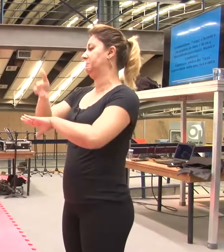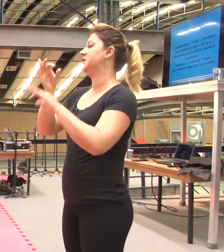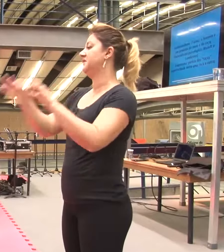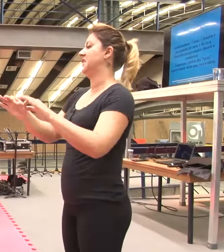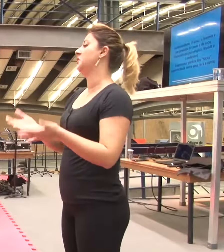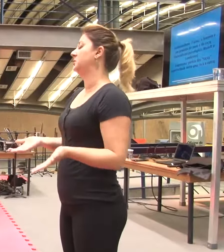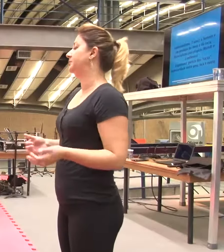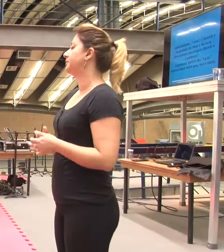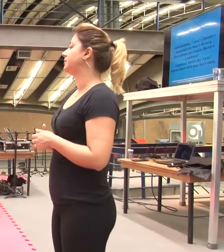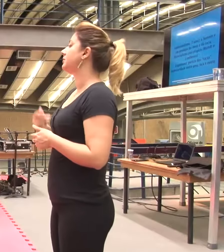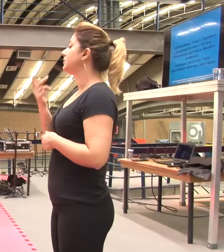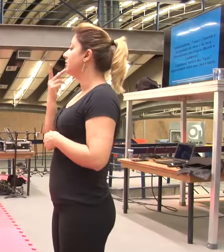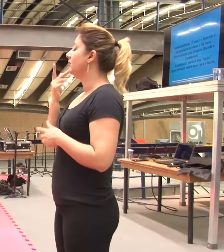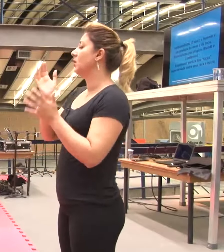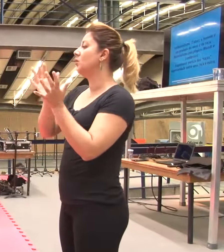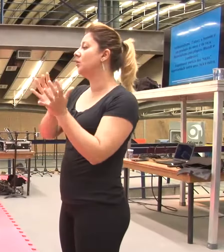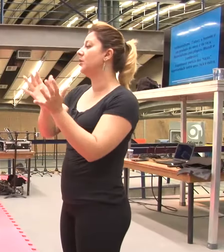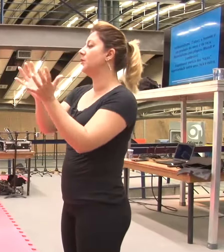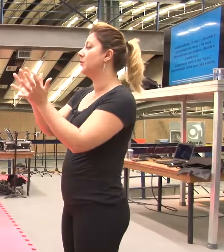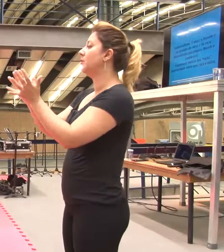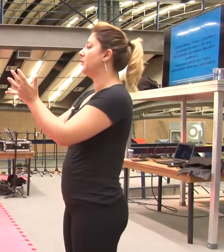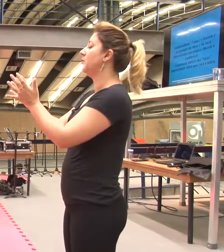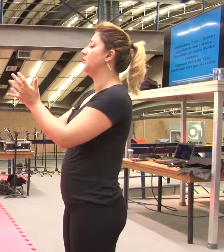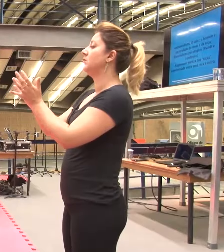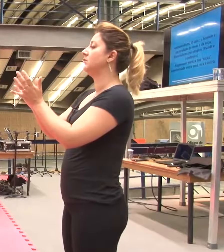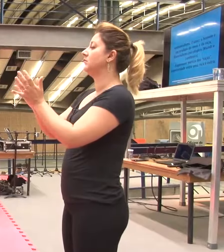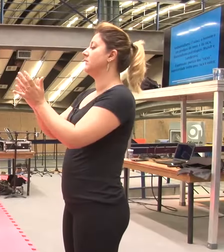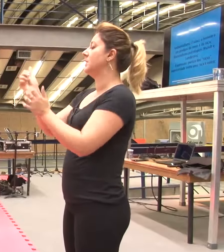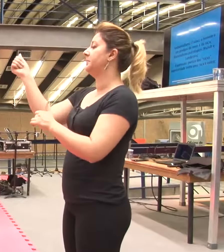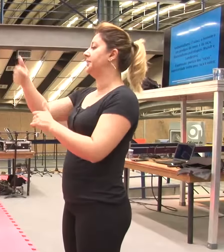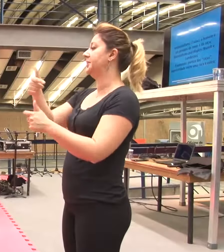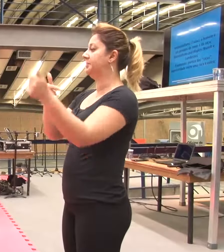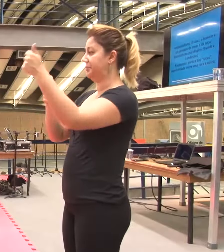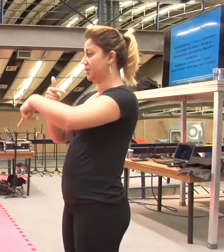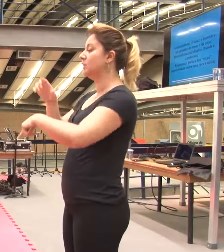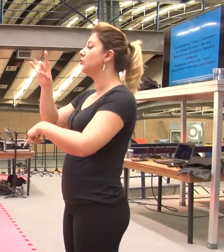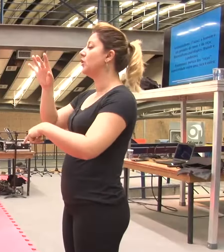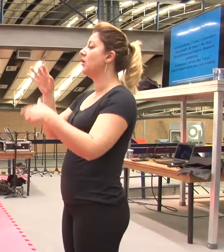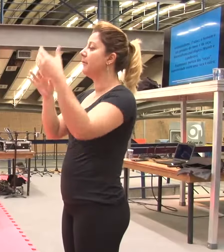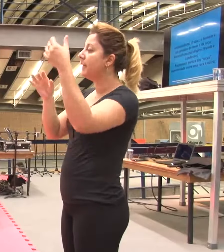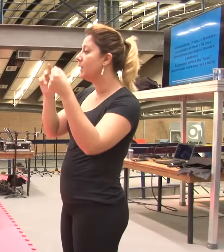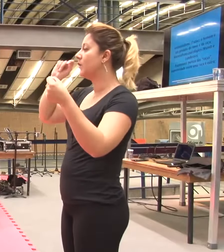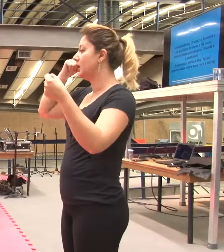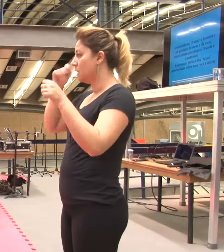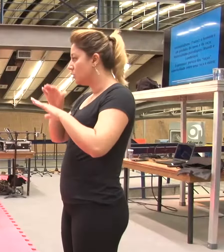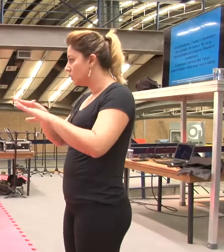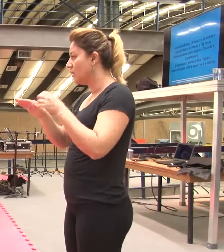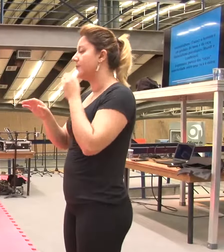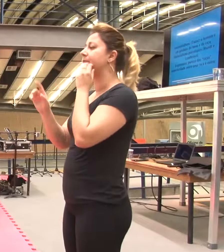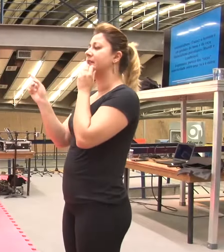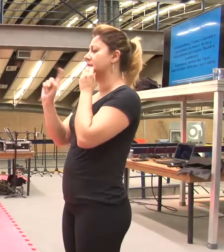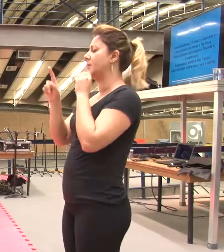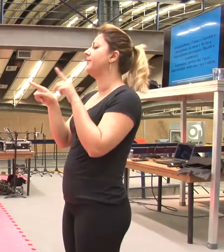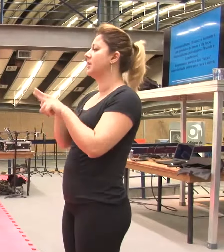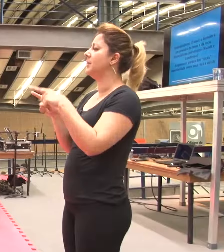superioridade das raças, eu não estou falando apenas do branco com relação ao negro, porque seria muito fácil ter esse tudo a esse